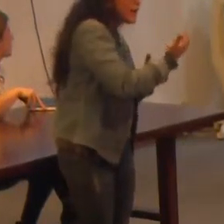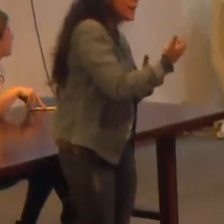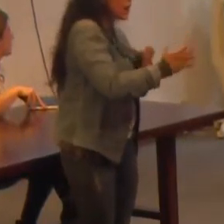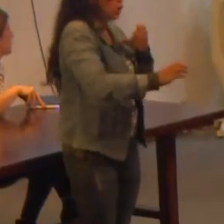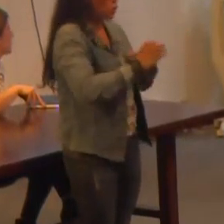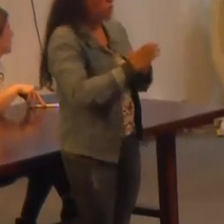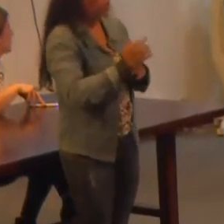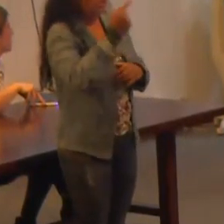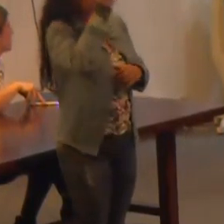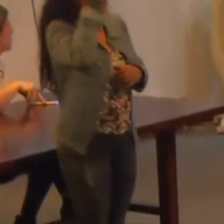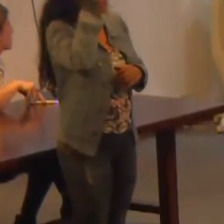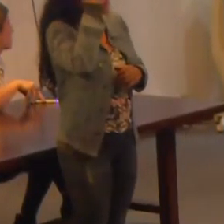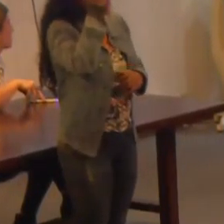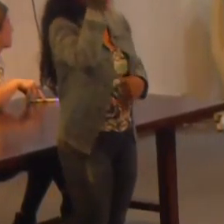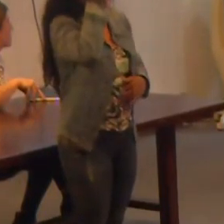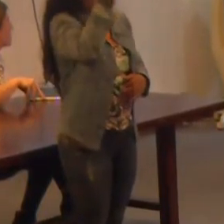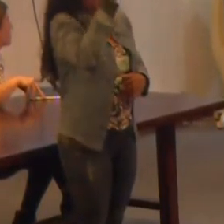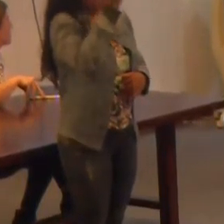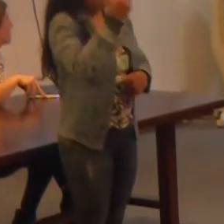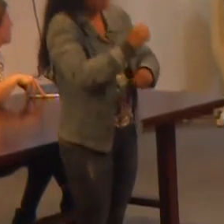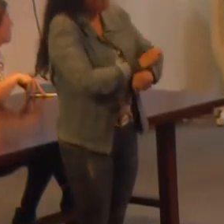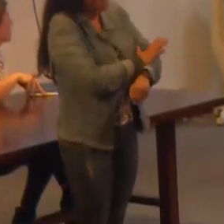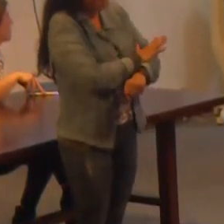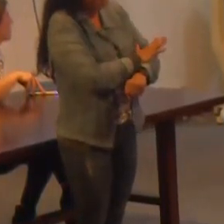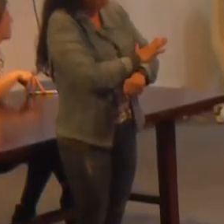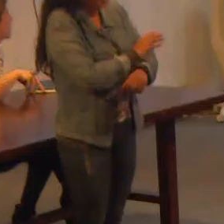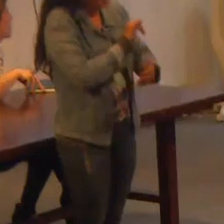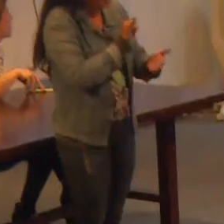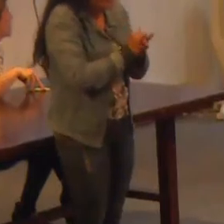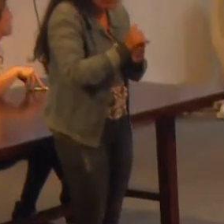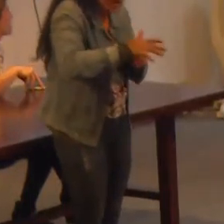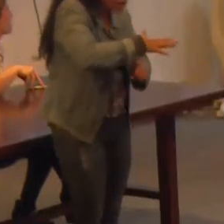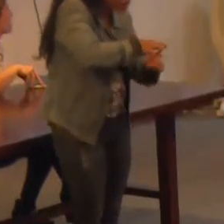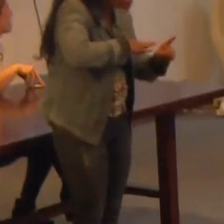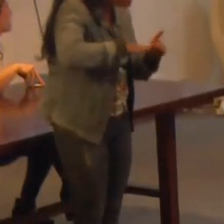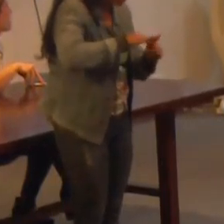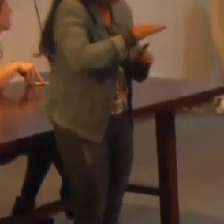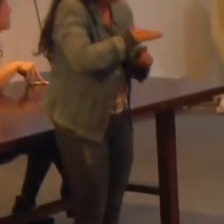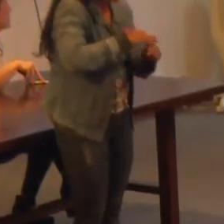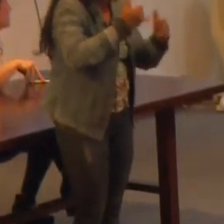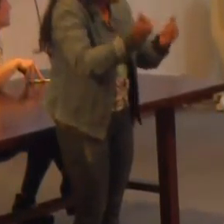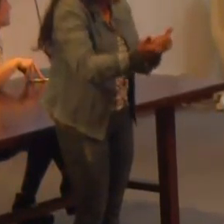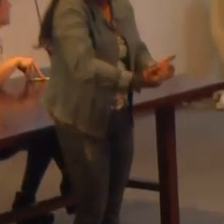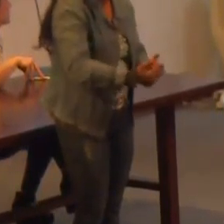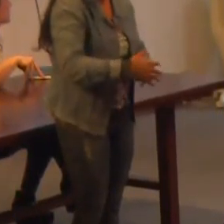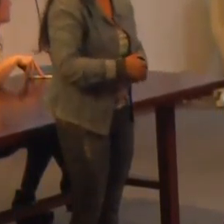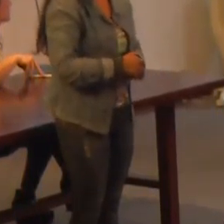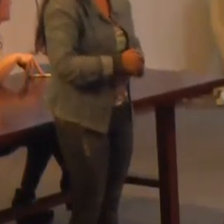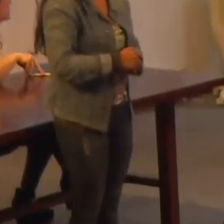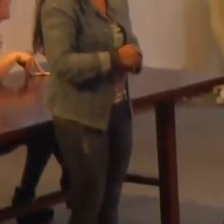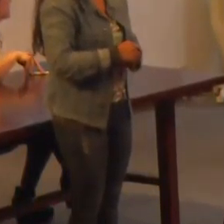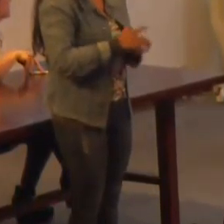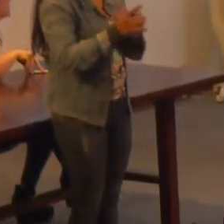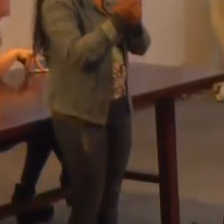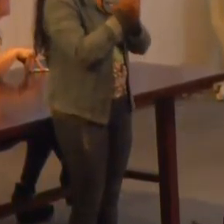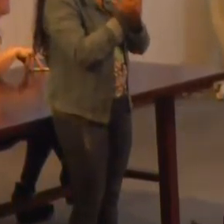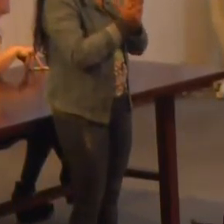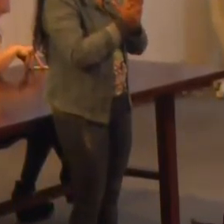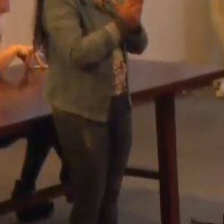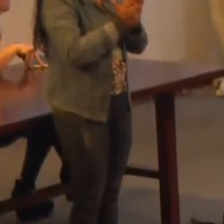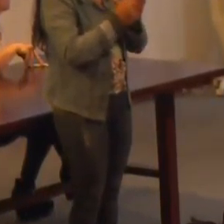emociones, pensamientos e ideas sobre el contexto inmediato, pero siempre recalcando que habían factores, tanto como externos